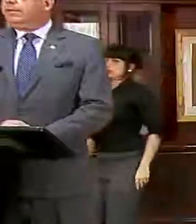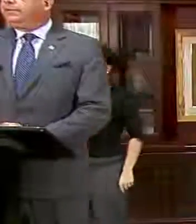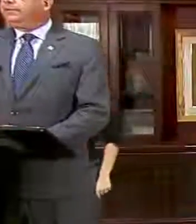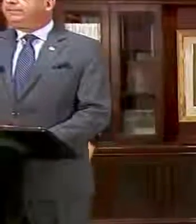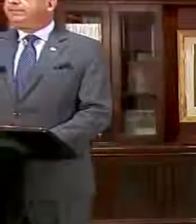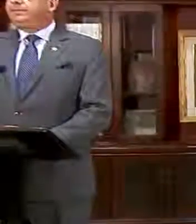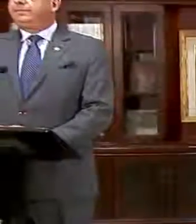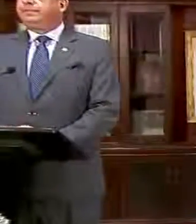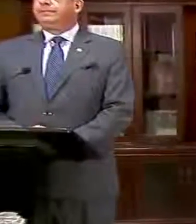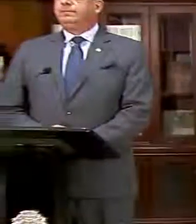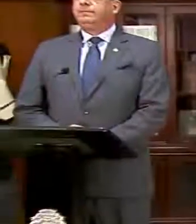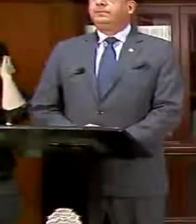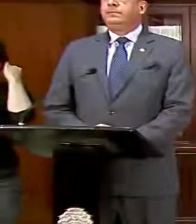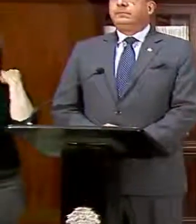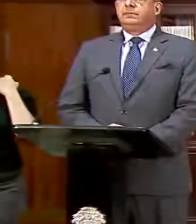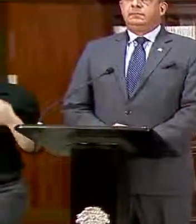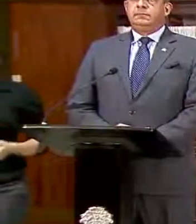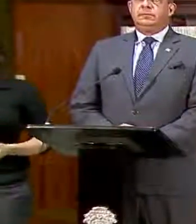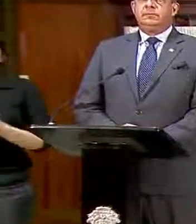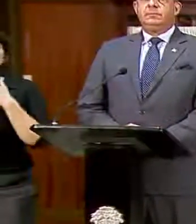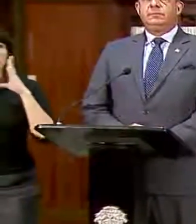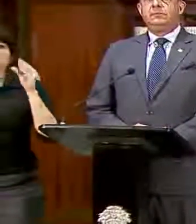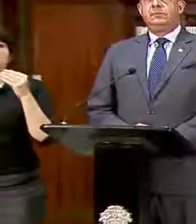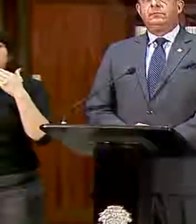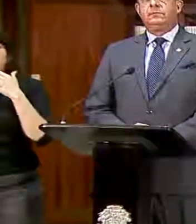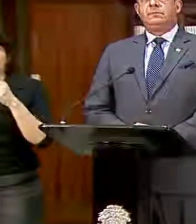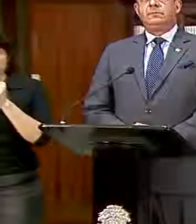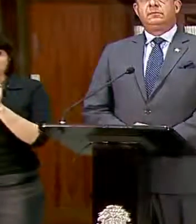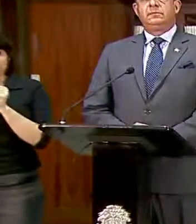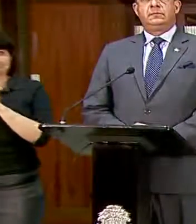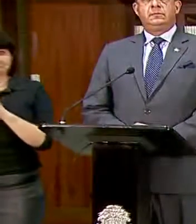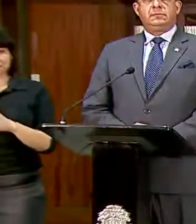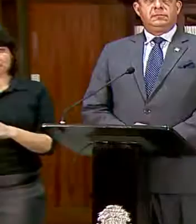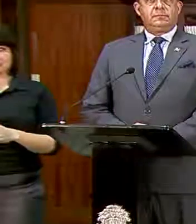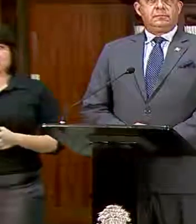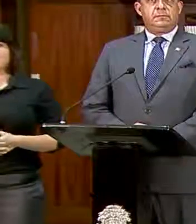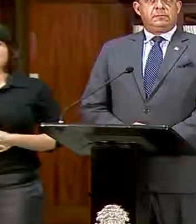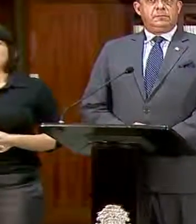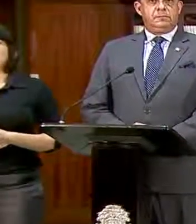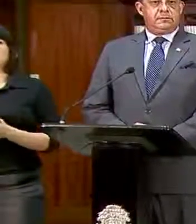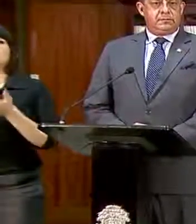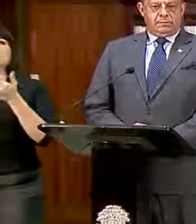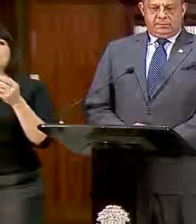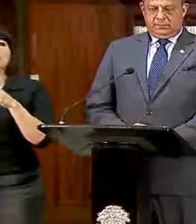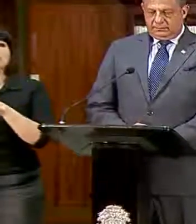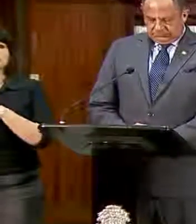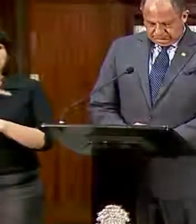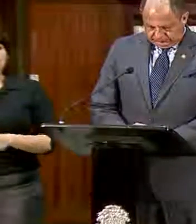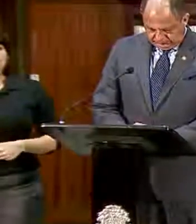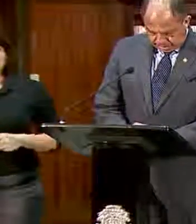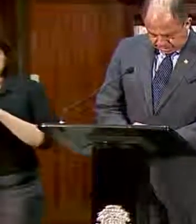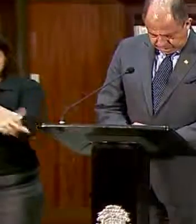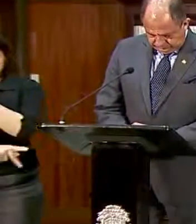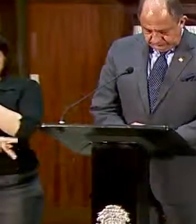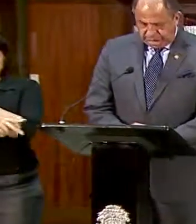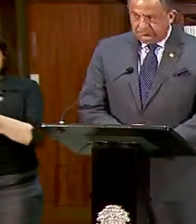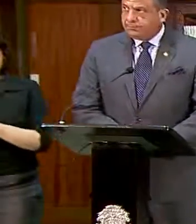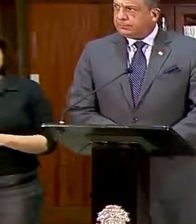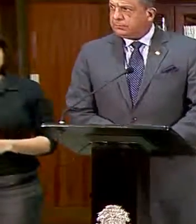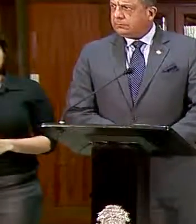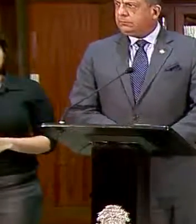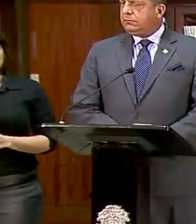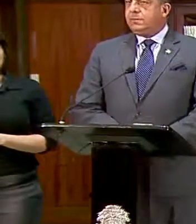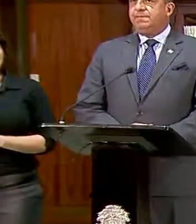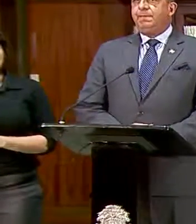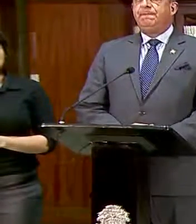Buenas tardes, colegas. Muchísimas gracias por acompañarnos en este balance que hace el presidente de la República y el señor